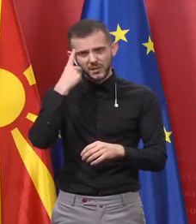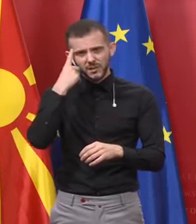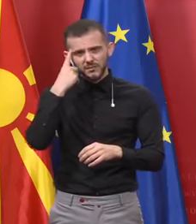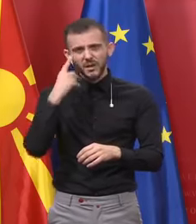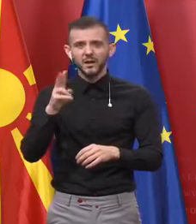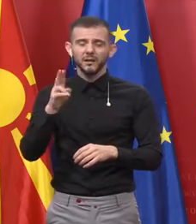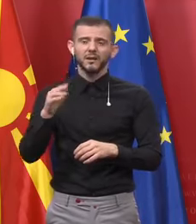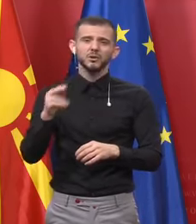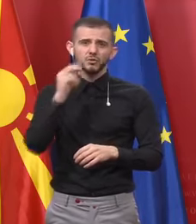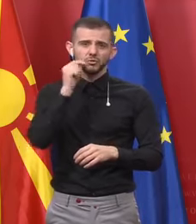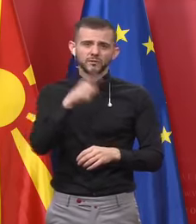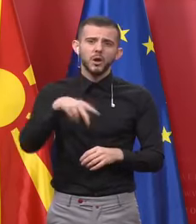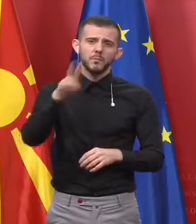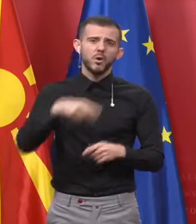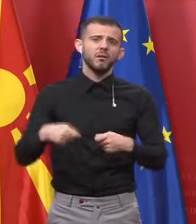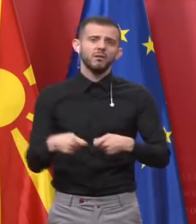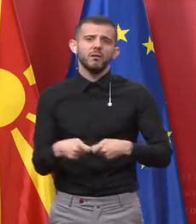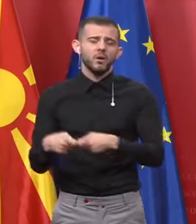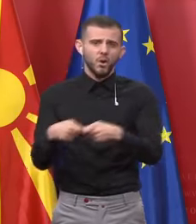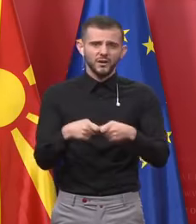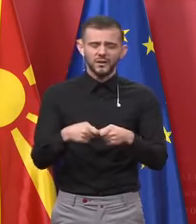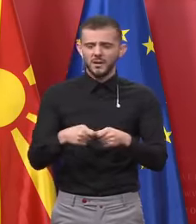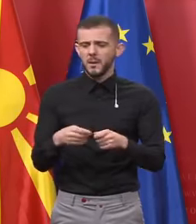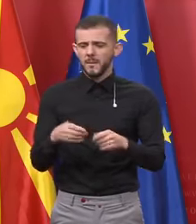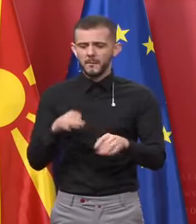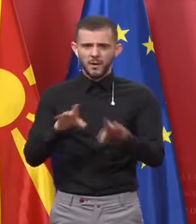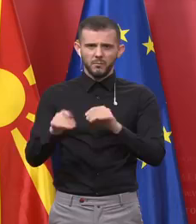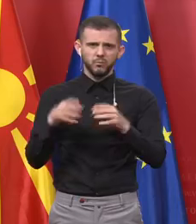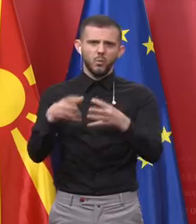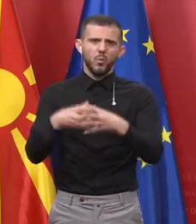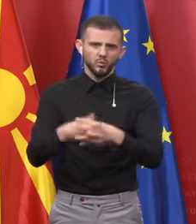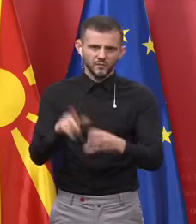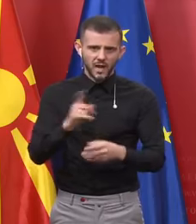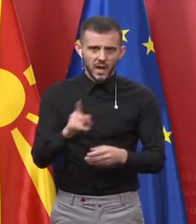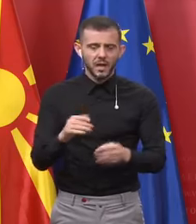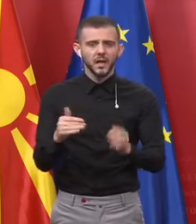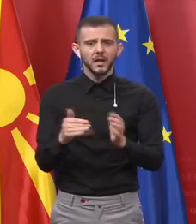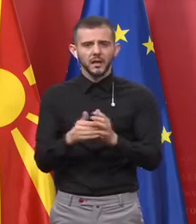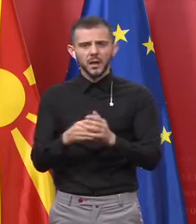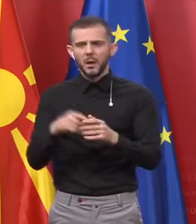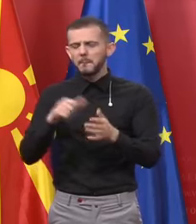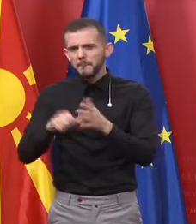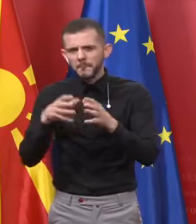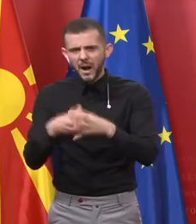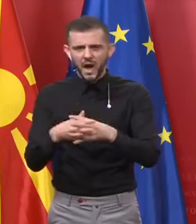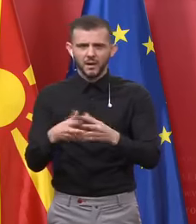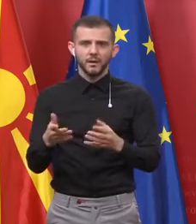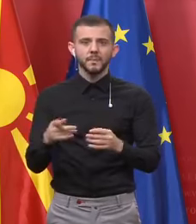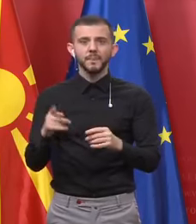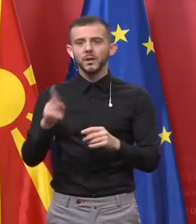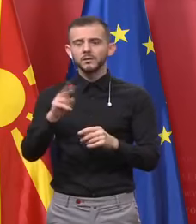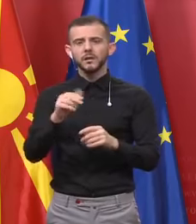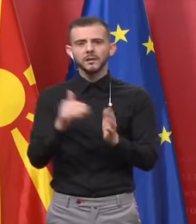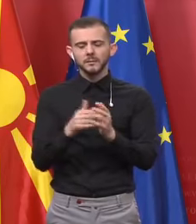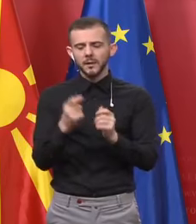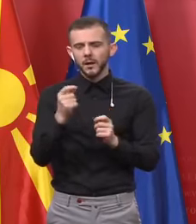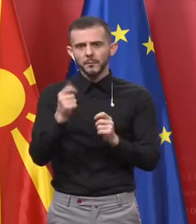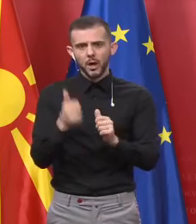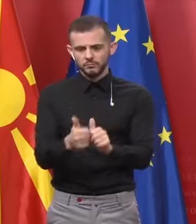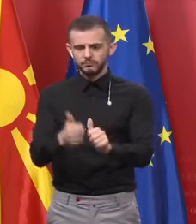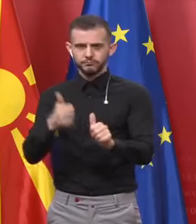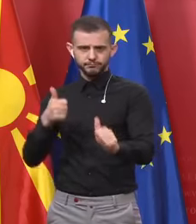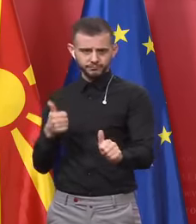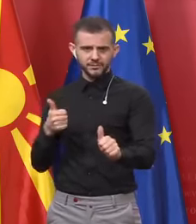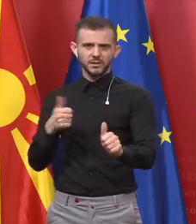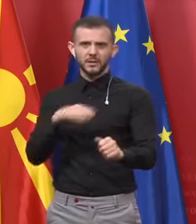се организираат и пред маркетите, и пред банките со обезбедување на таја доволна дистанца на